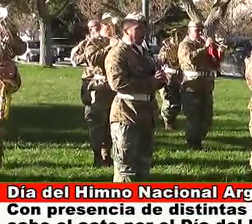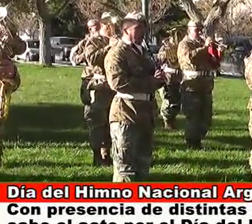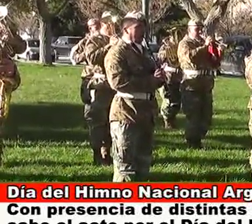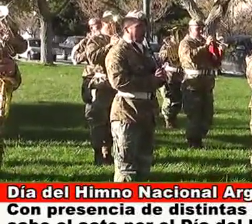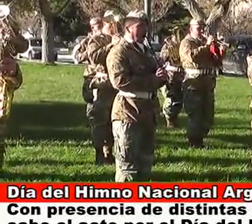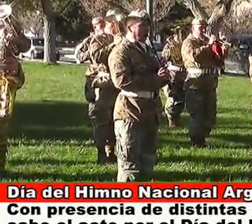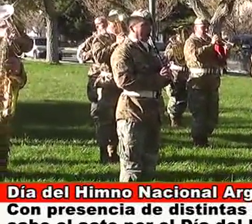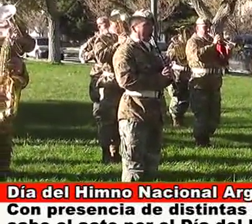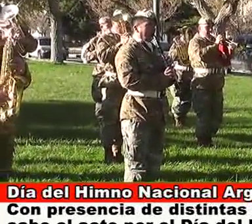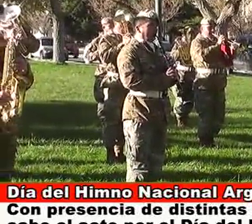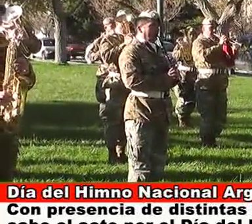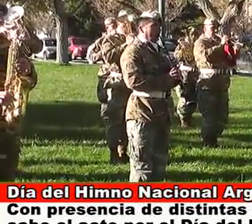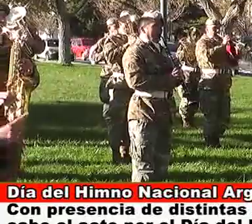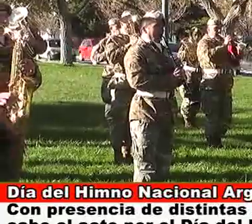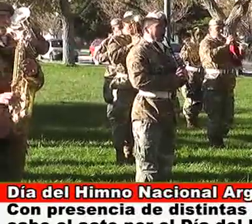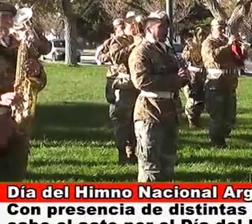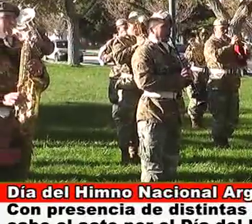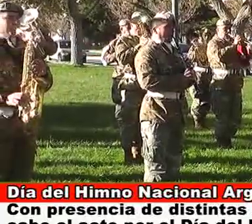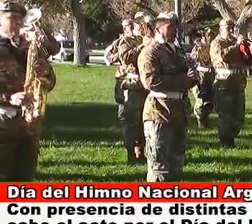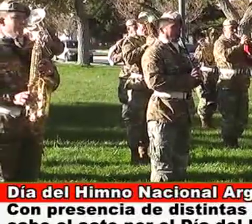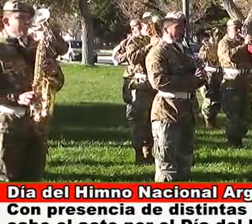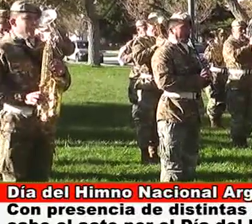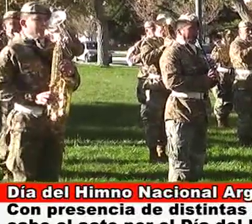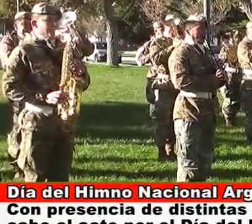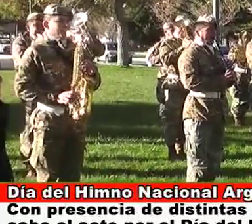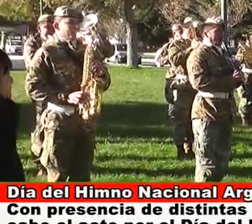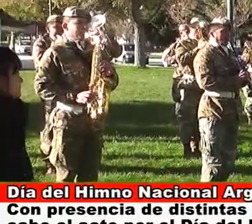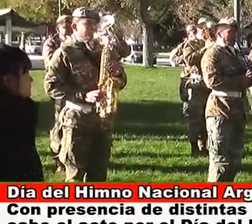Se anuncia el bando realista.